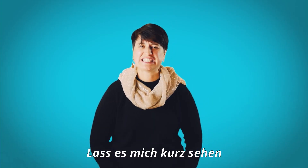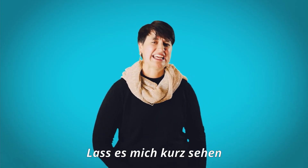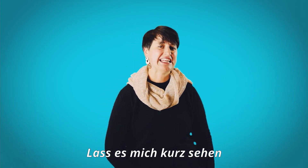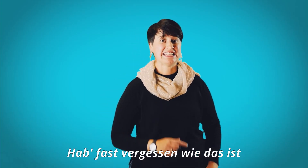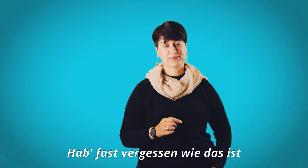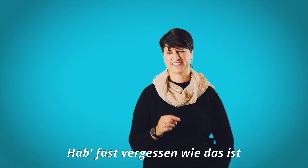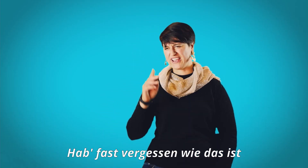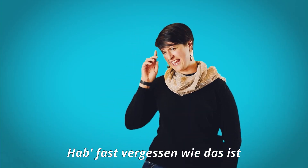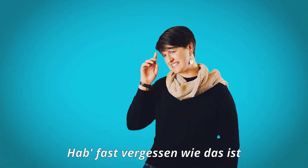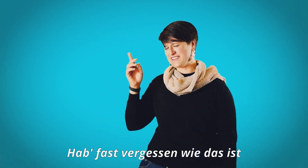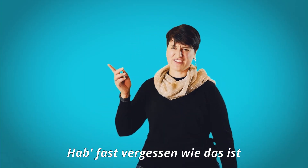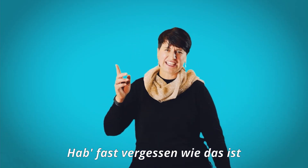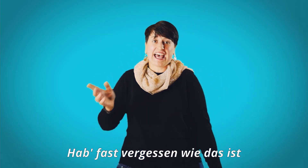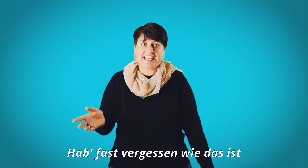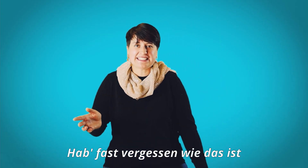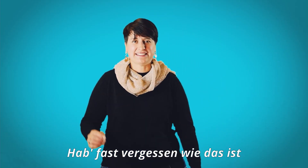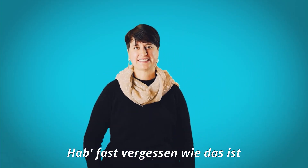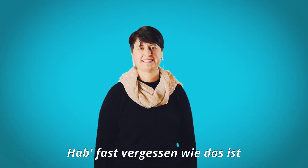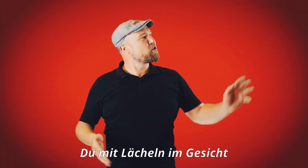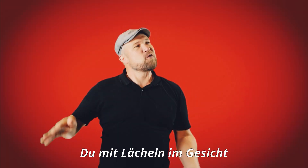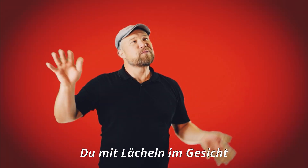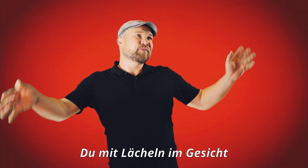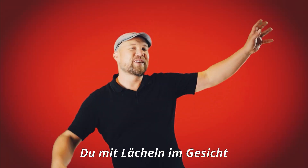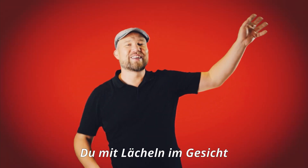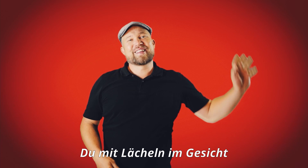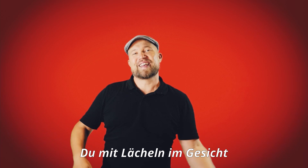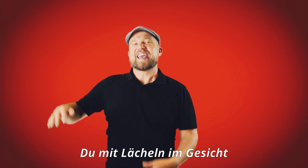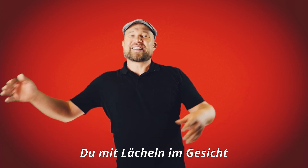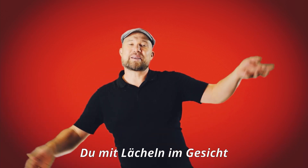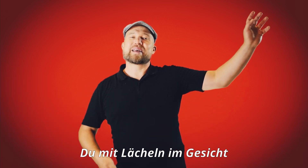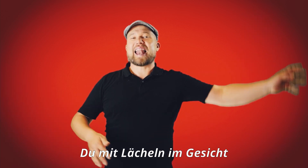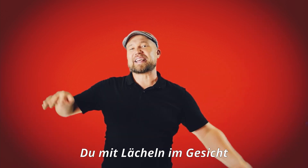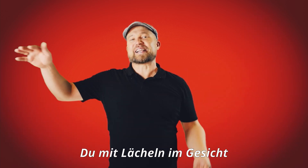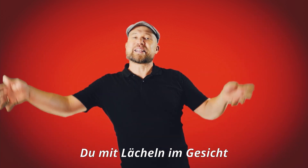sehen. Hab fast vergessen, wie das ist. Du mit lächelnden